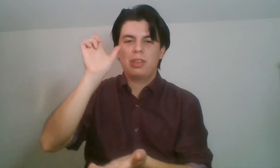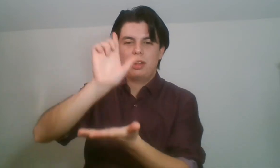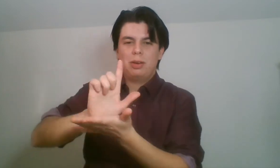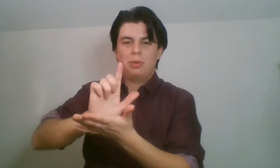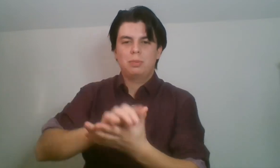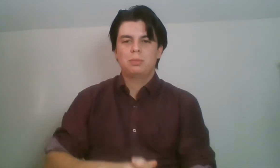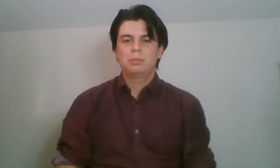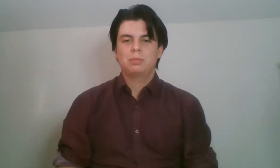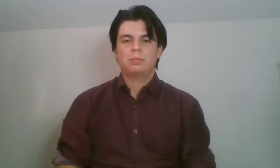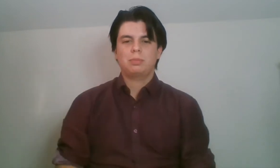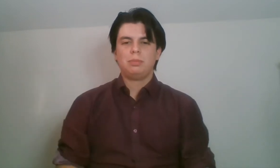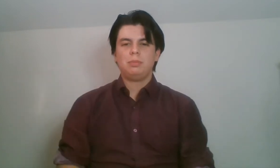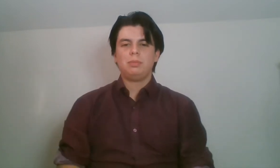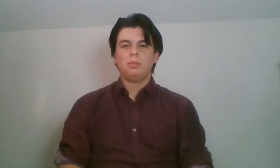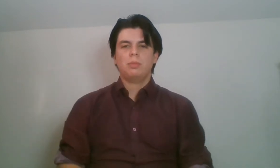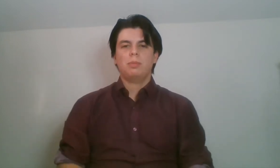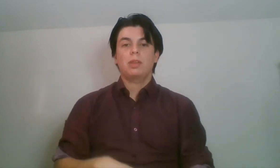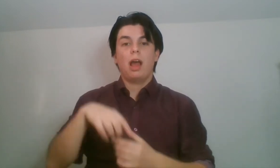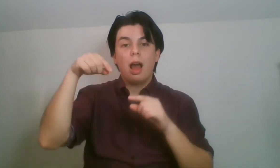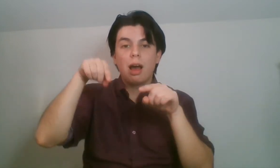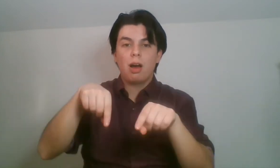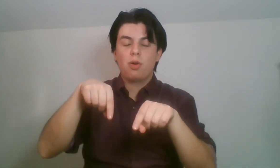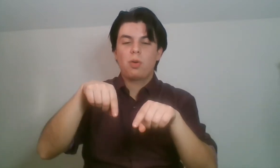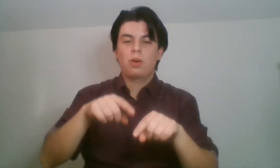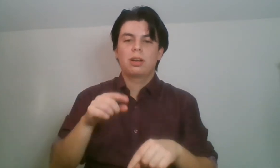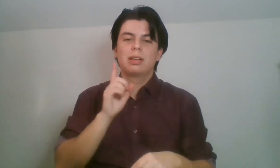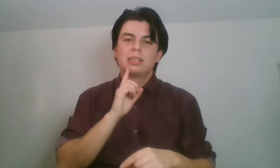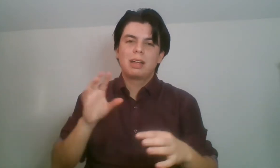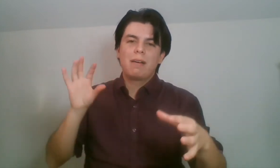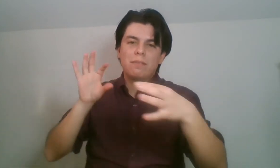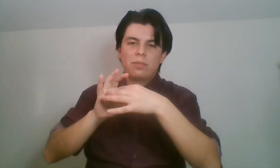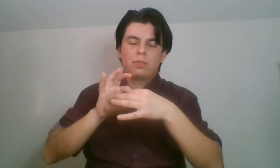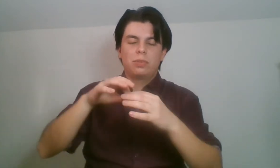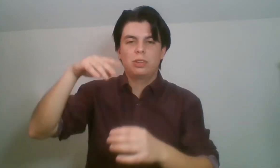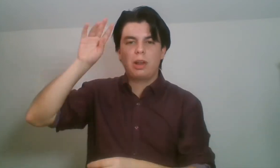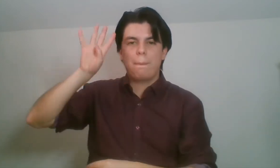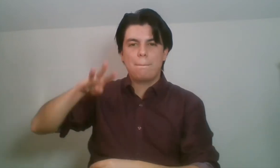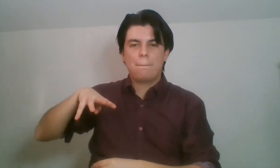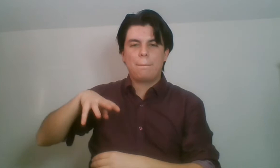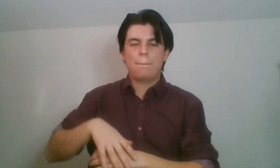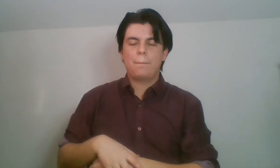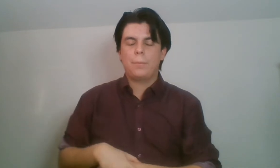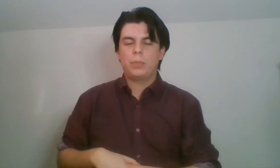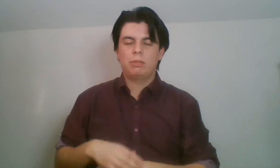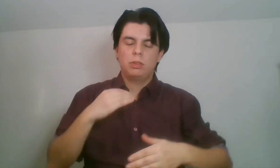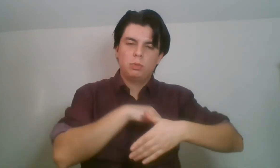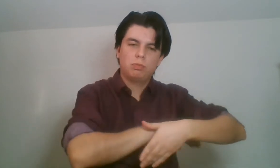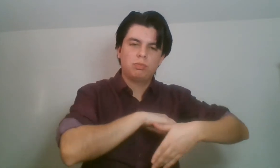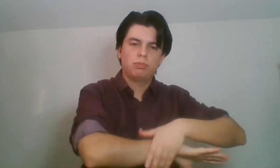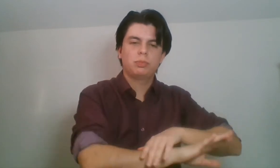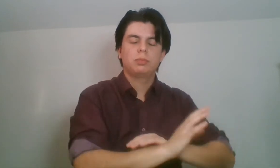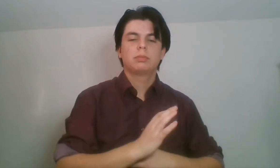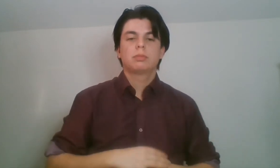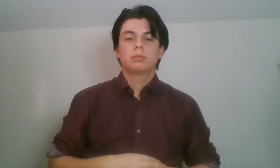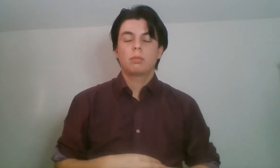podía confundir la intención del lugar. Ahora forma parte de la colección del